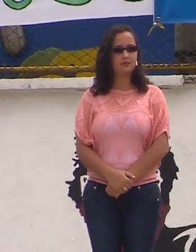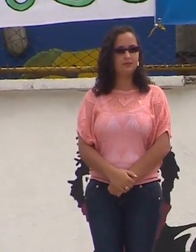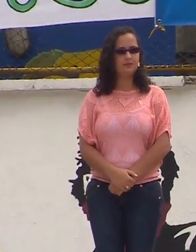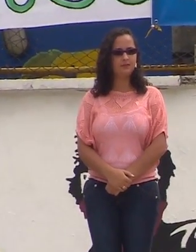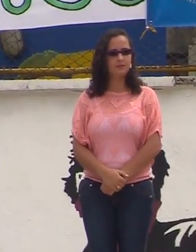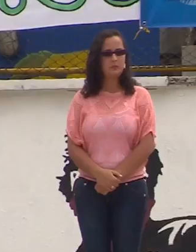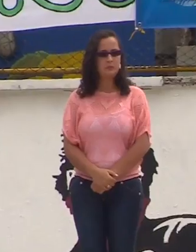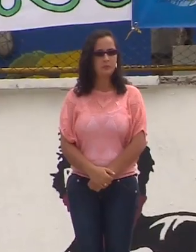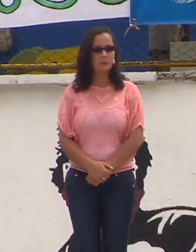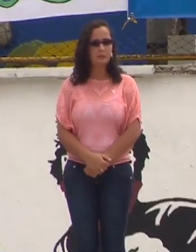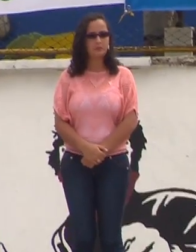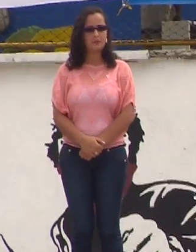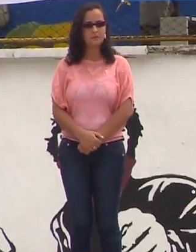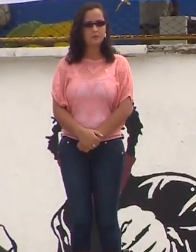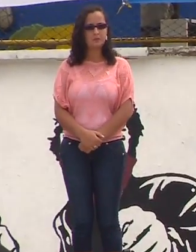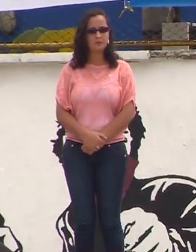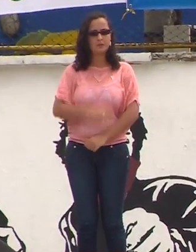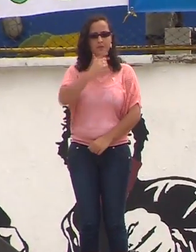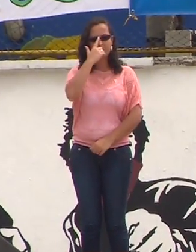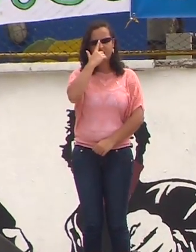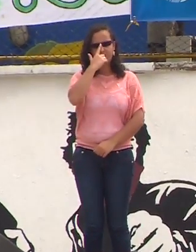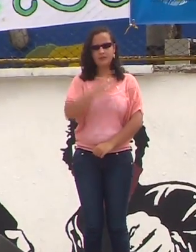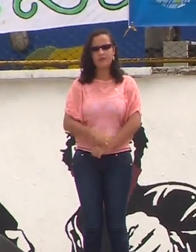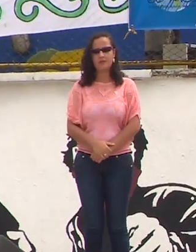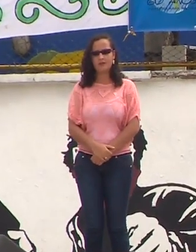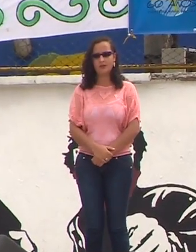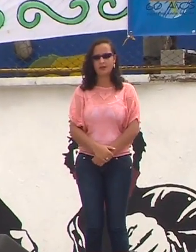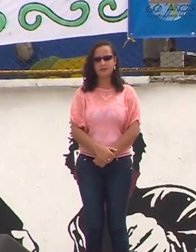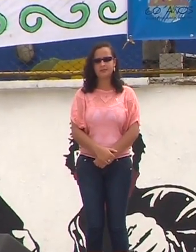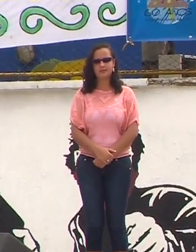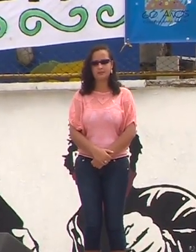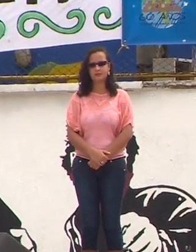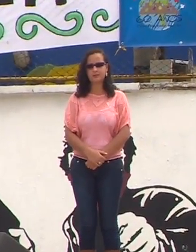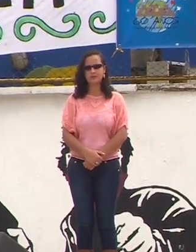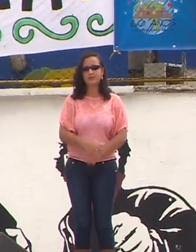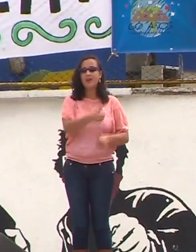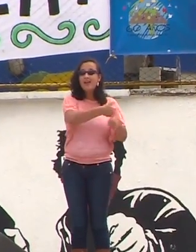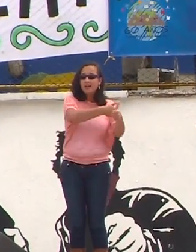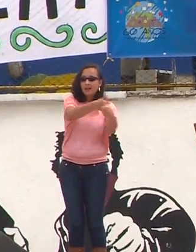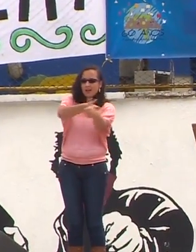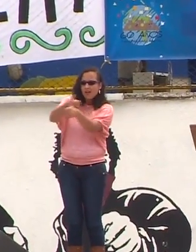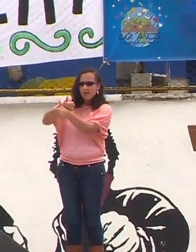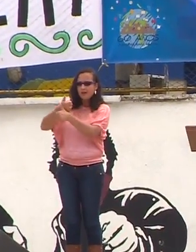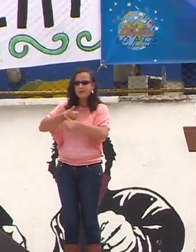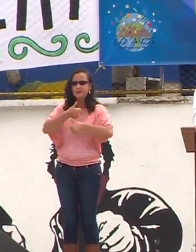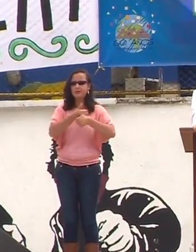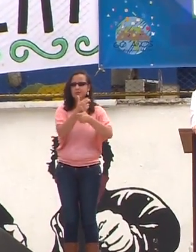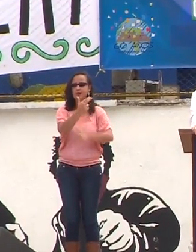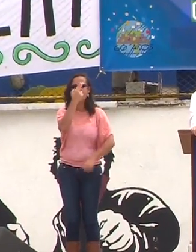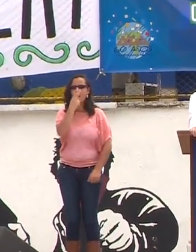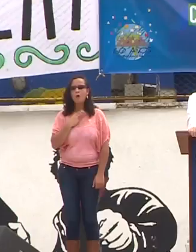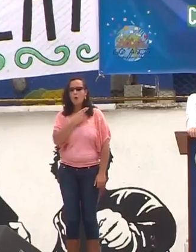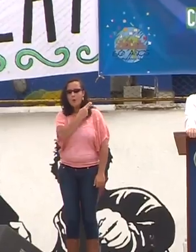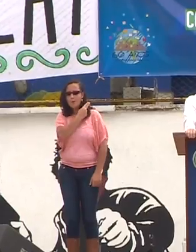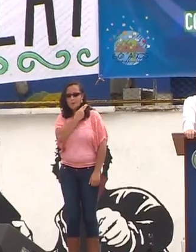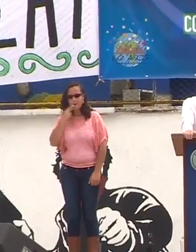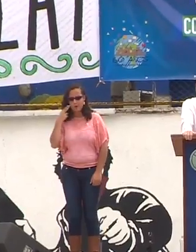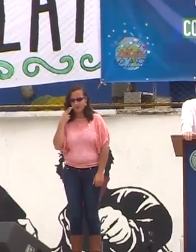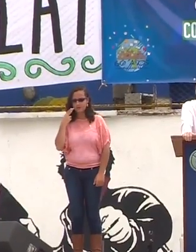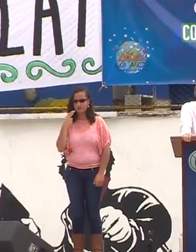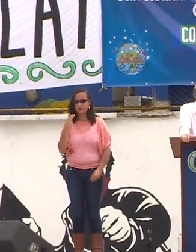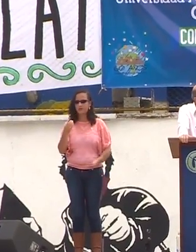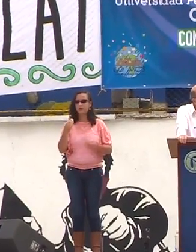Comprometámonos de lleno y de una vez por todas para borrar la marca a modo de